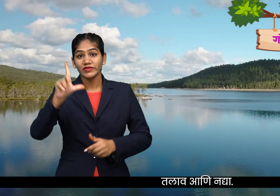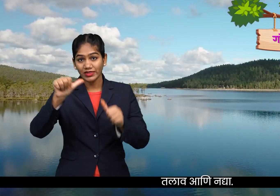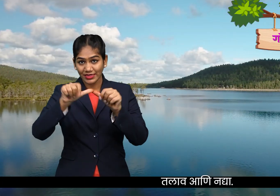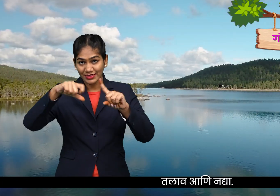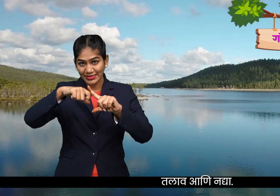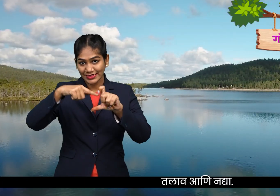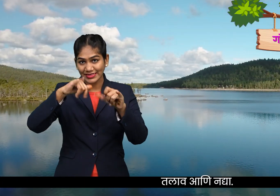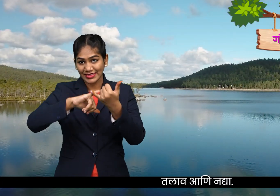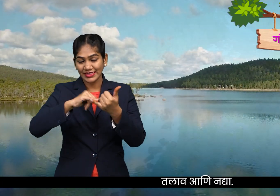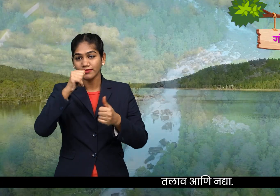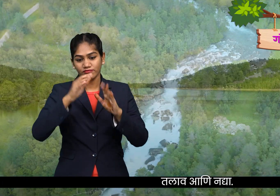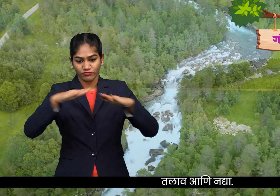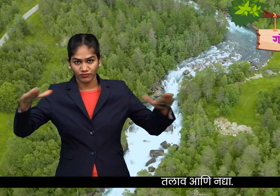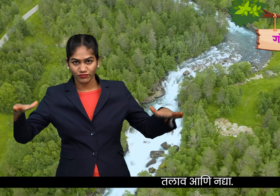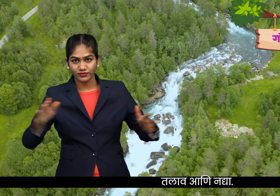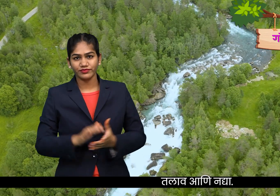तलाव आणि निग्या.